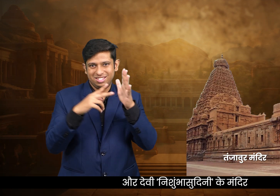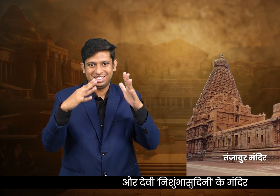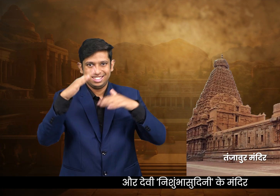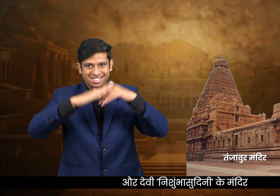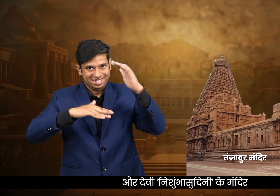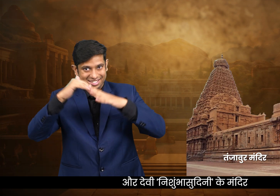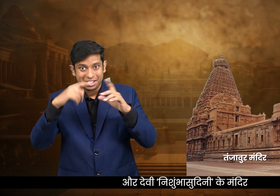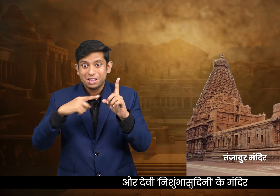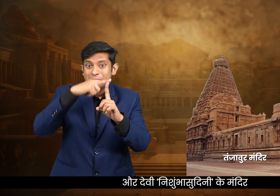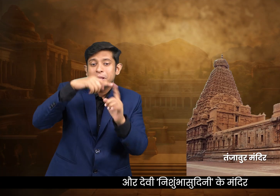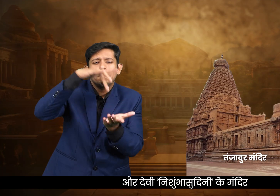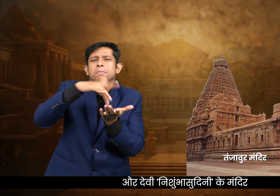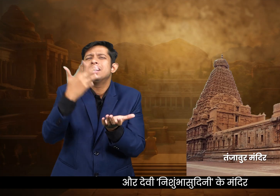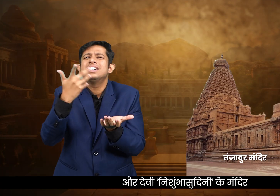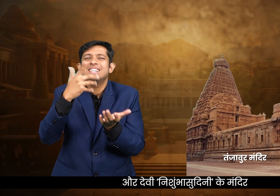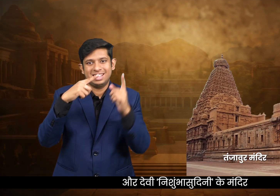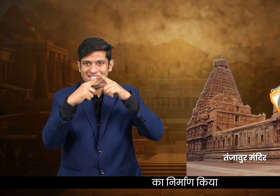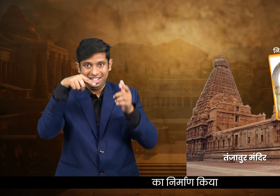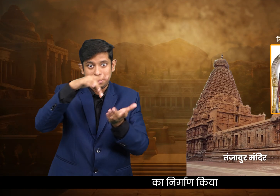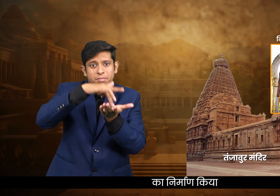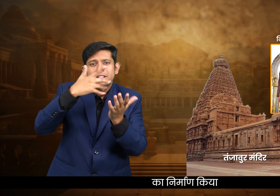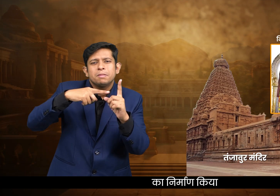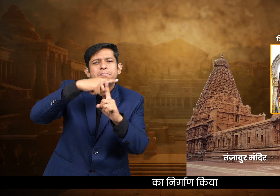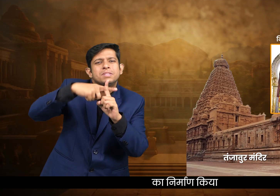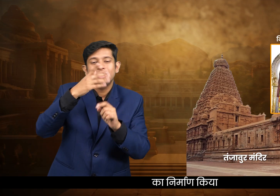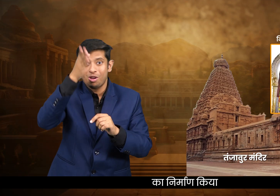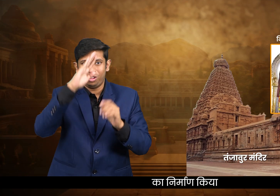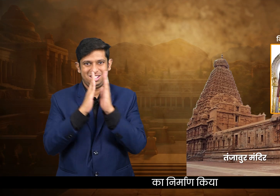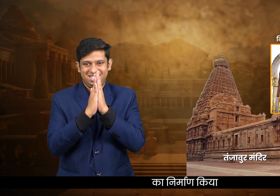और देवी निशुंबा सुदिनी के मंदिर का निर्माण किया।